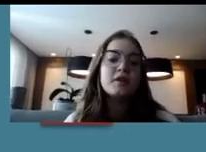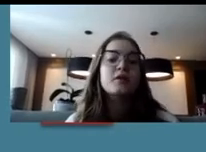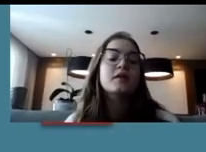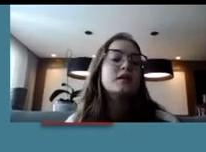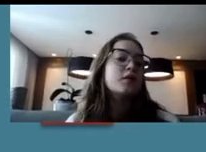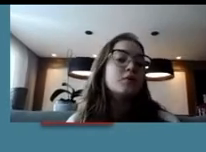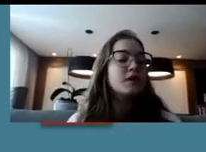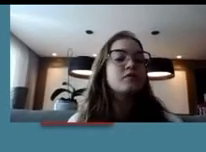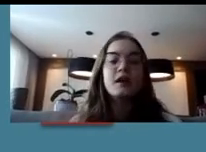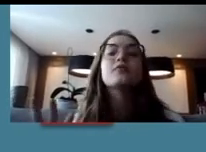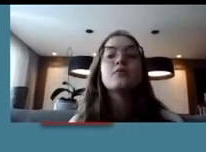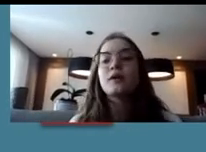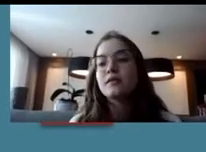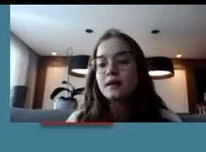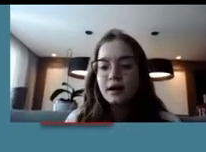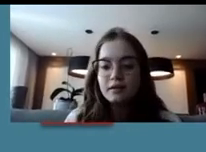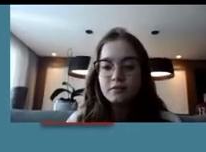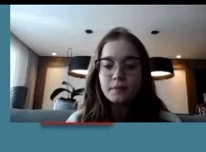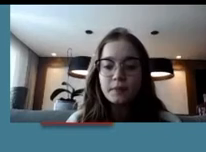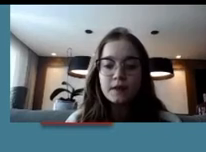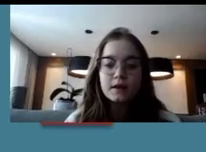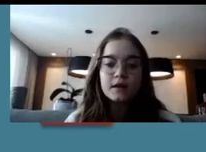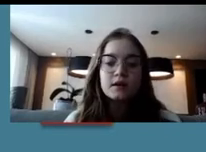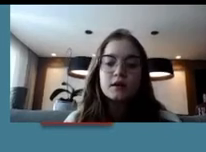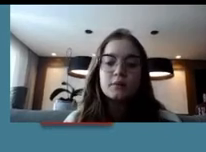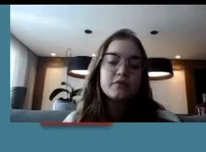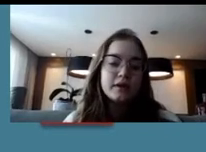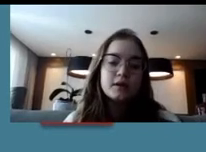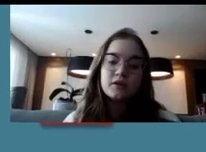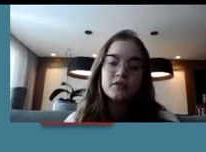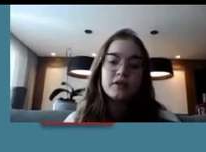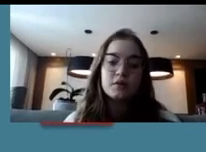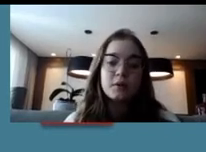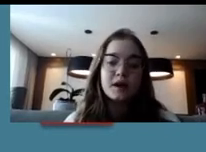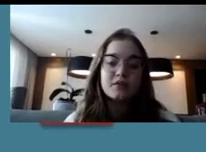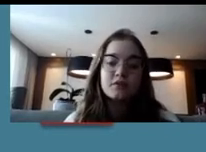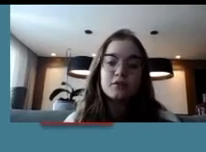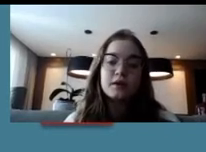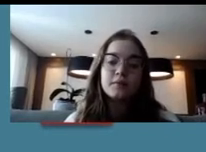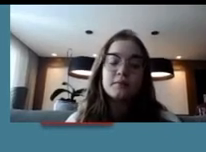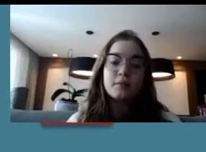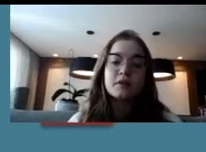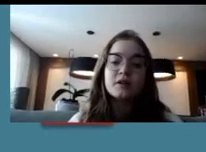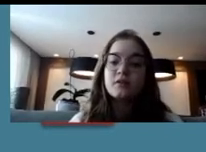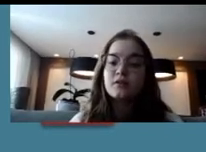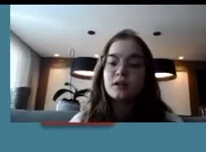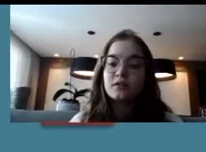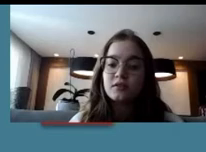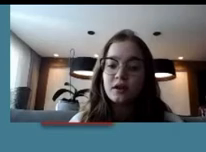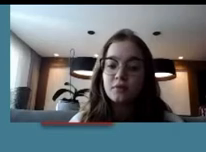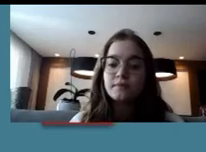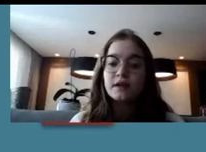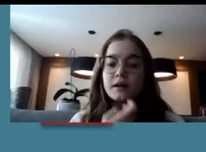do profissional que vai estar em contato direto com essa realidade. Por fim, a gente tem o debate sobre a importância do